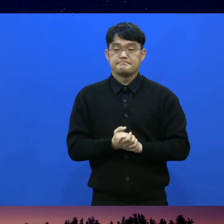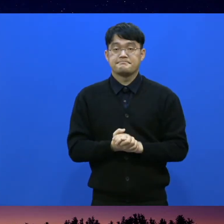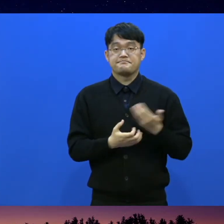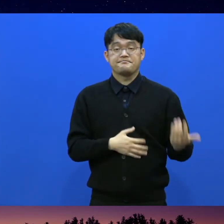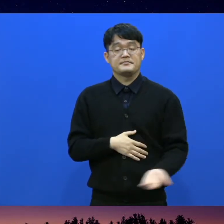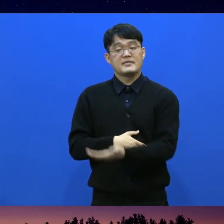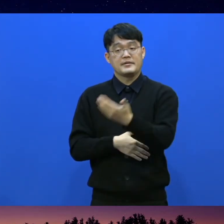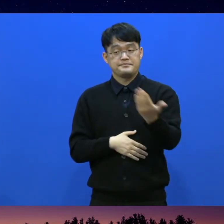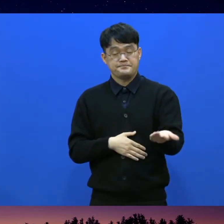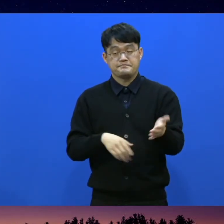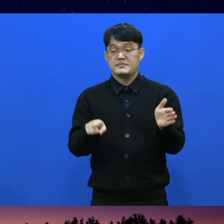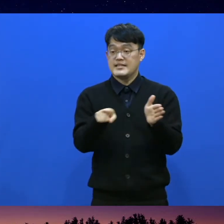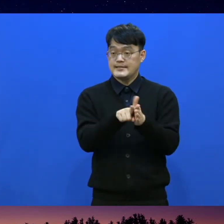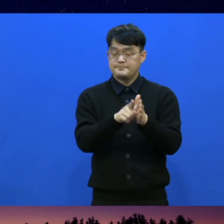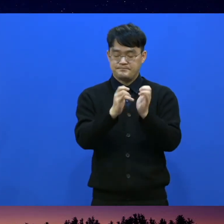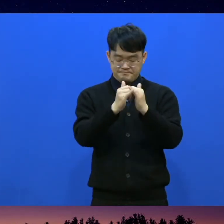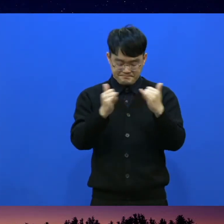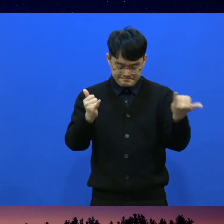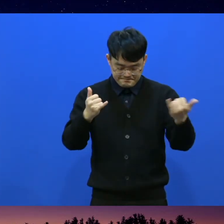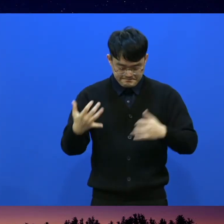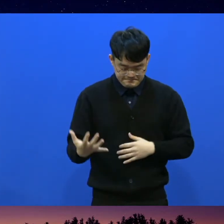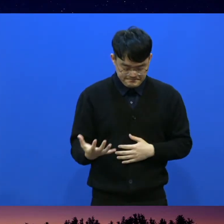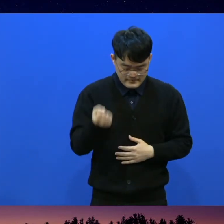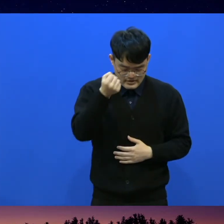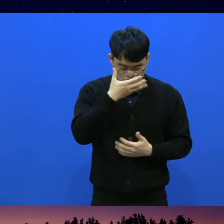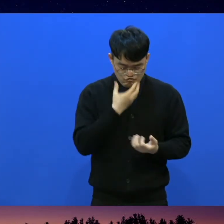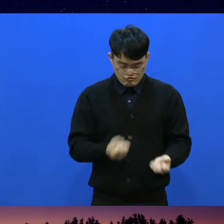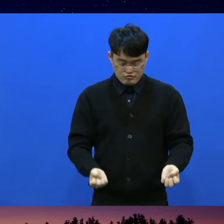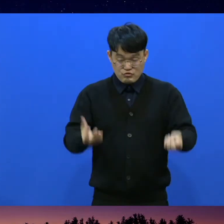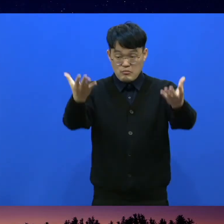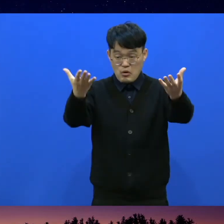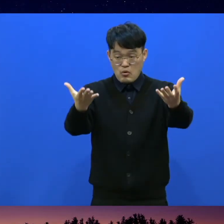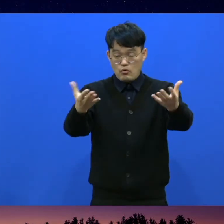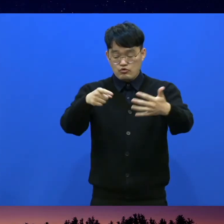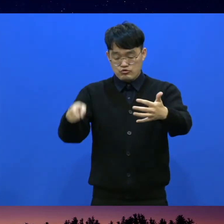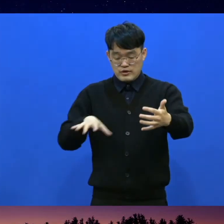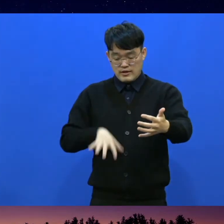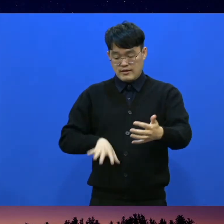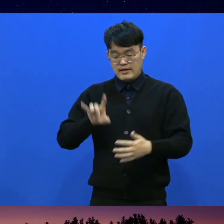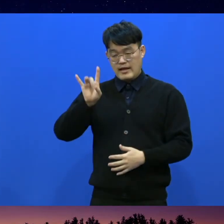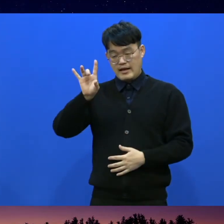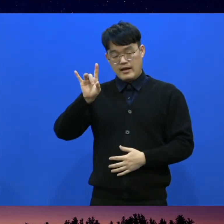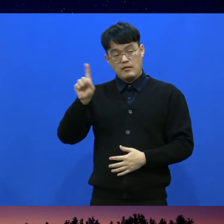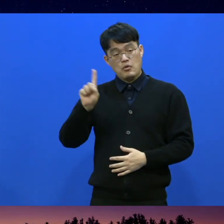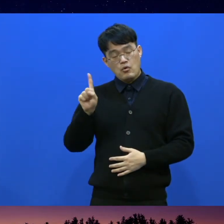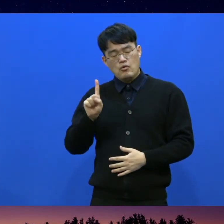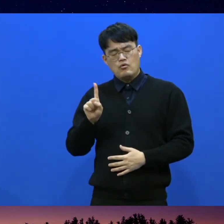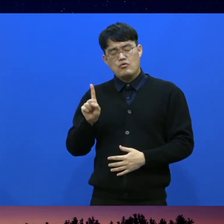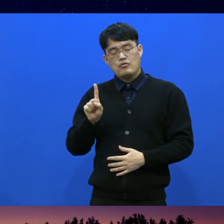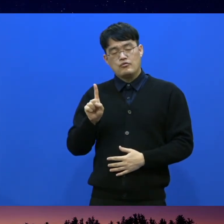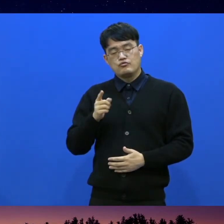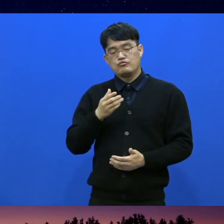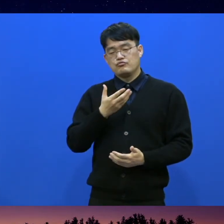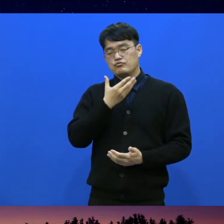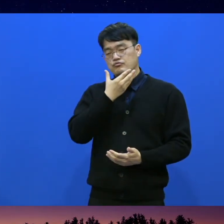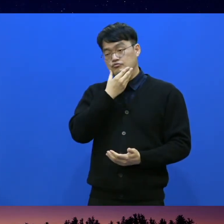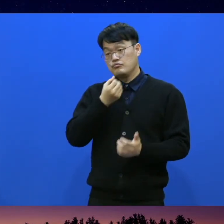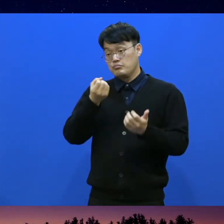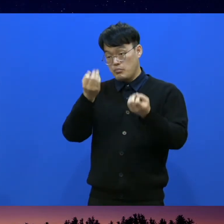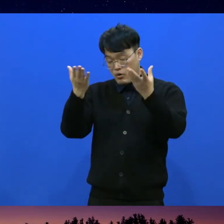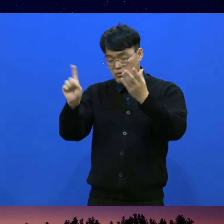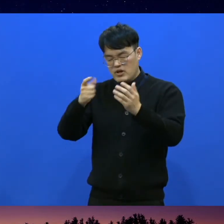자, 이런 신자가 누려야 할 축복 중에 하나가 기도잖아요. 기도는 축복이에요. 성도에게 주신